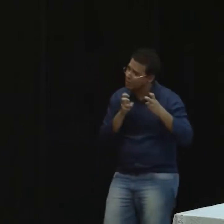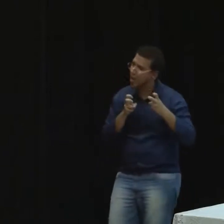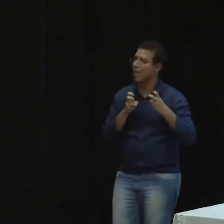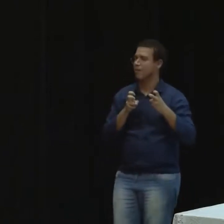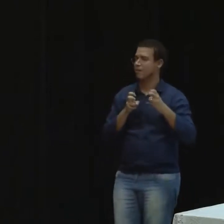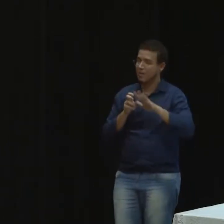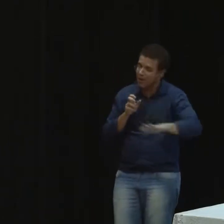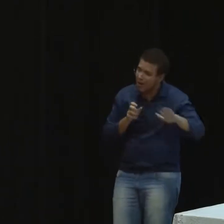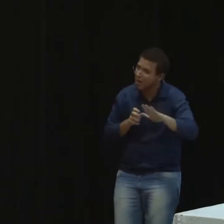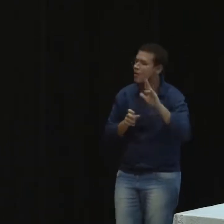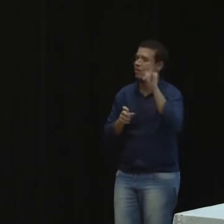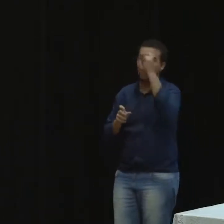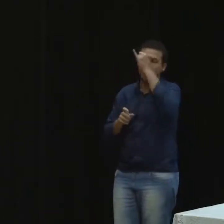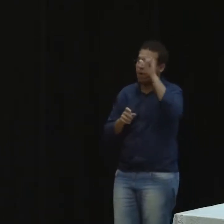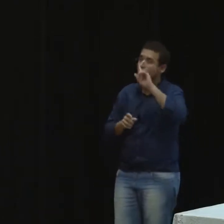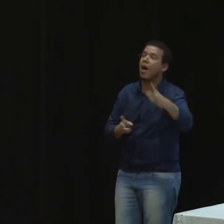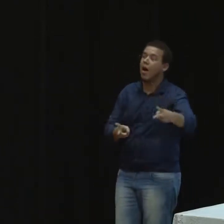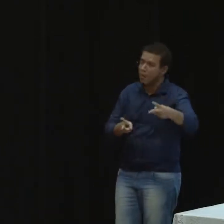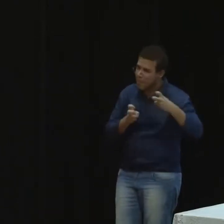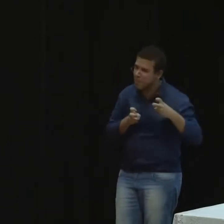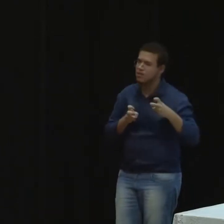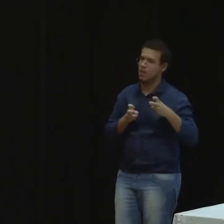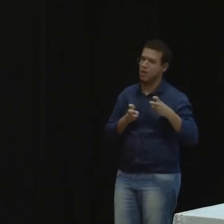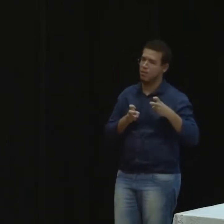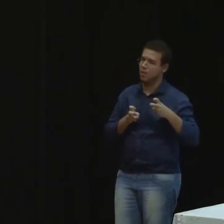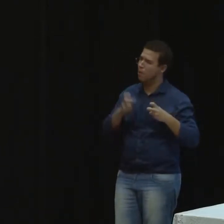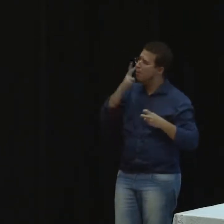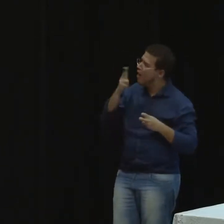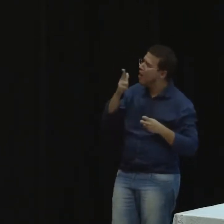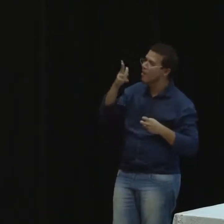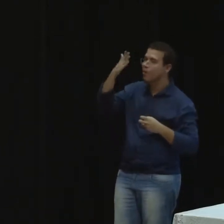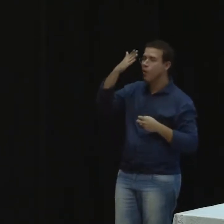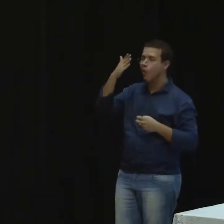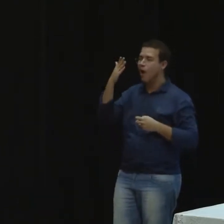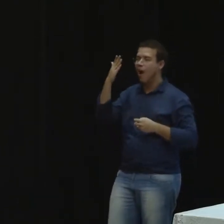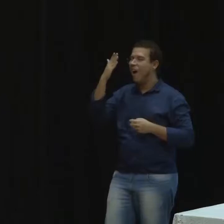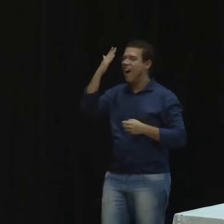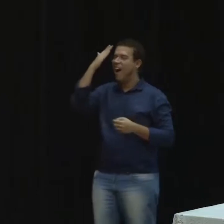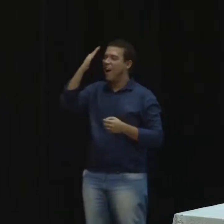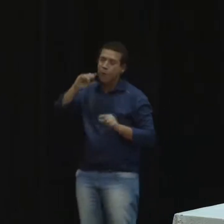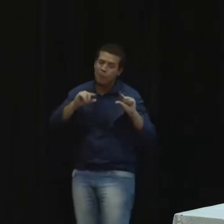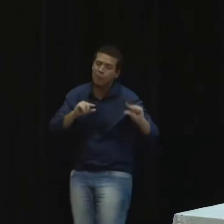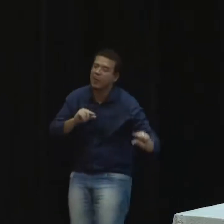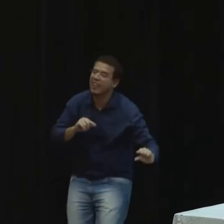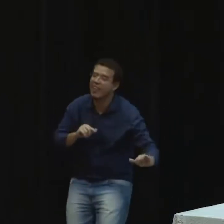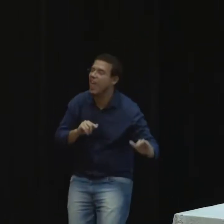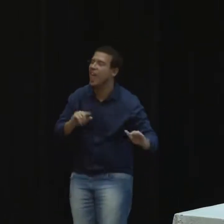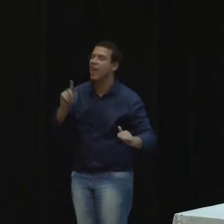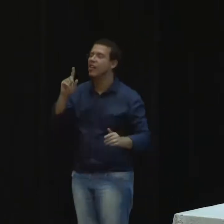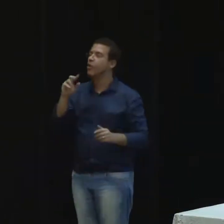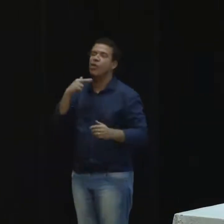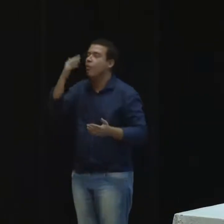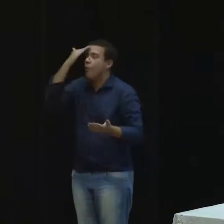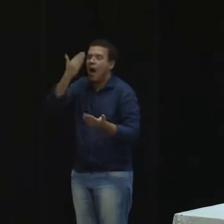ele percebe, ele faz essa relação. Ele percebe essa relação e leva para a vida dele.